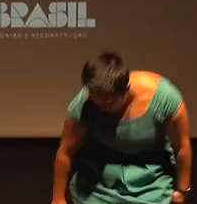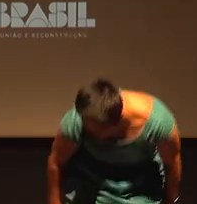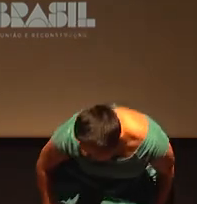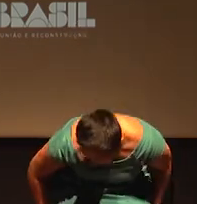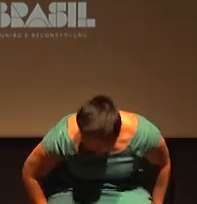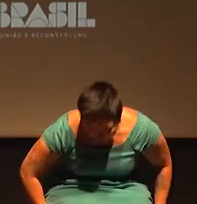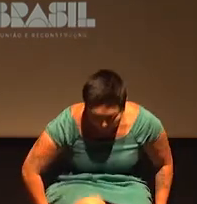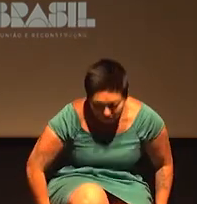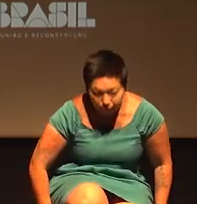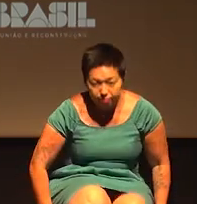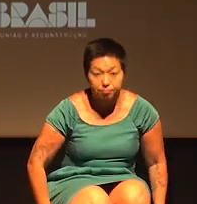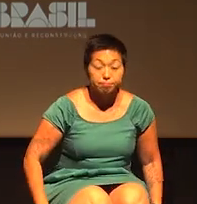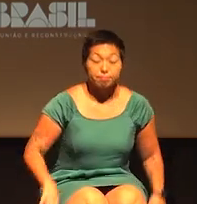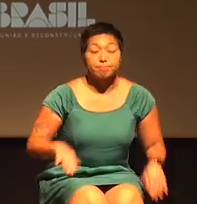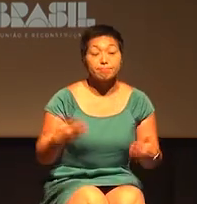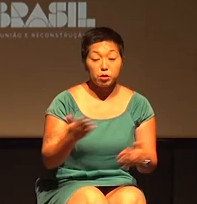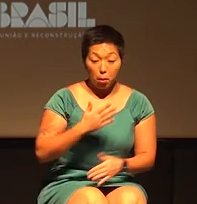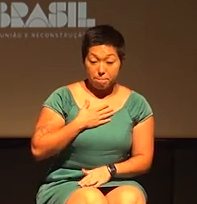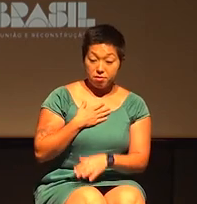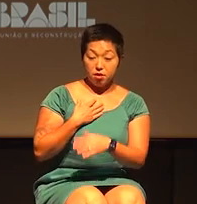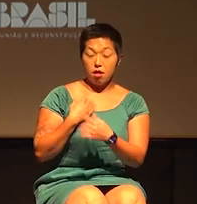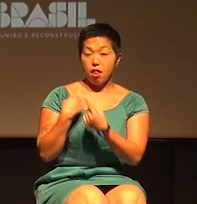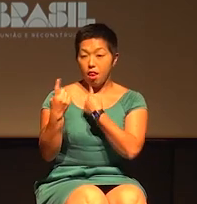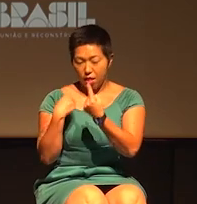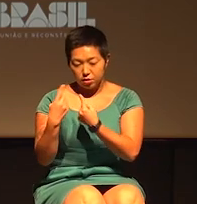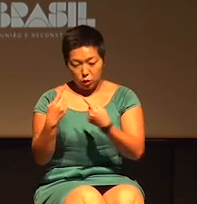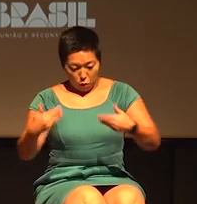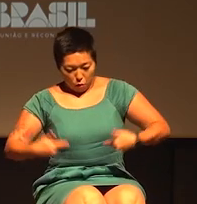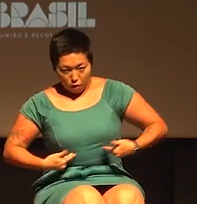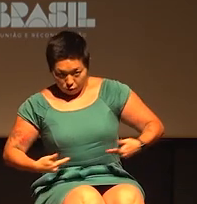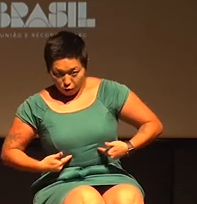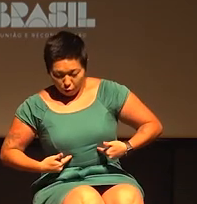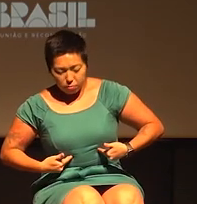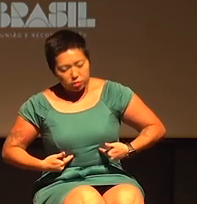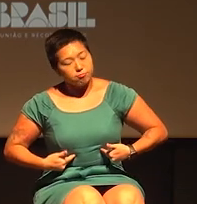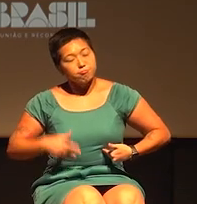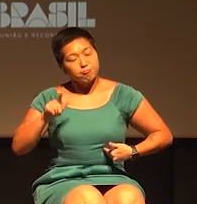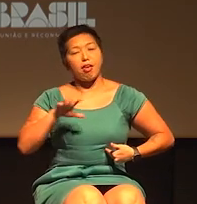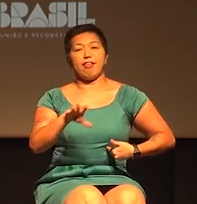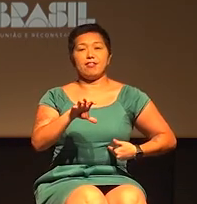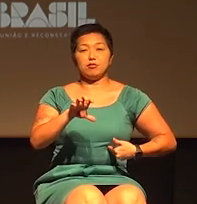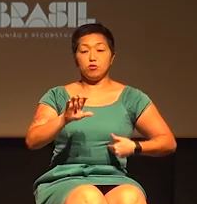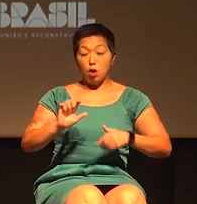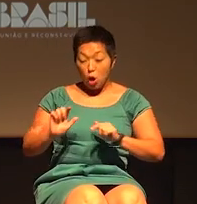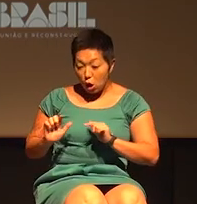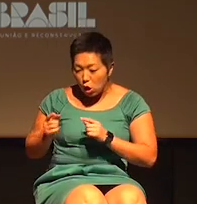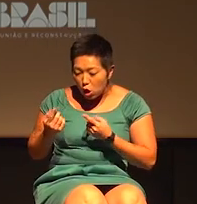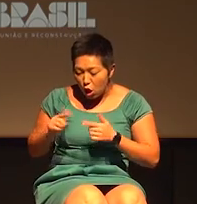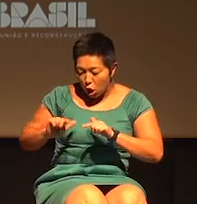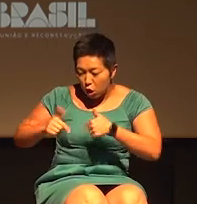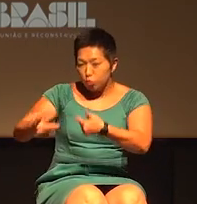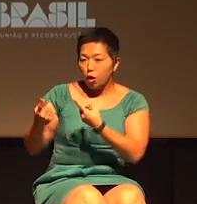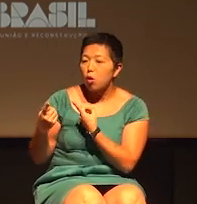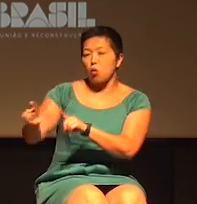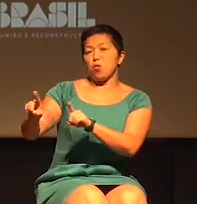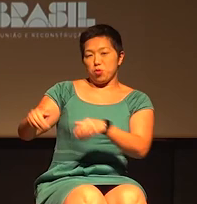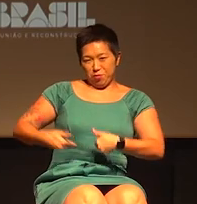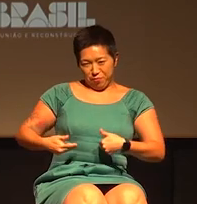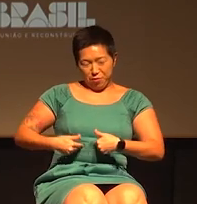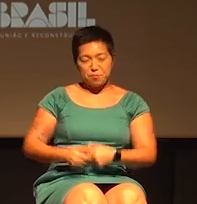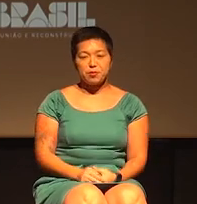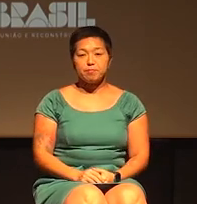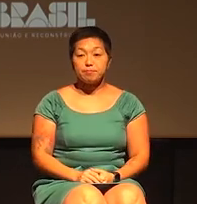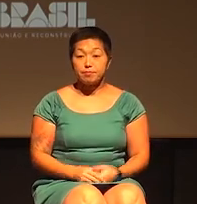combate a fome eu acho que é uma relação muito melhor assim s é exato Obrigada Ju OB bom agora